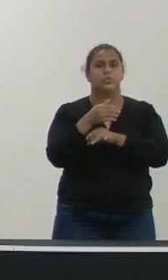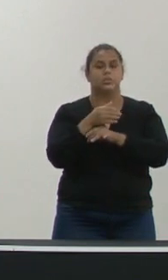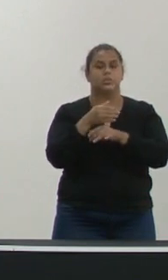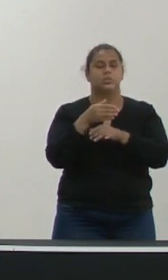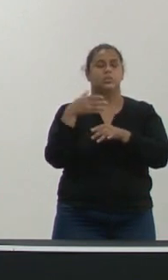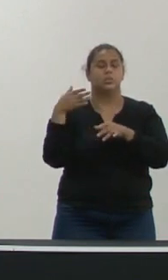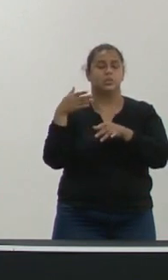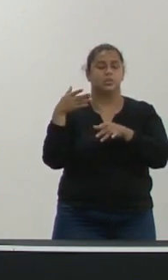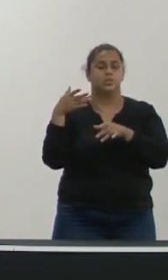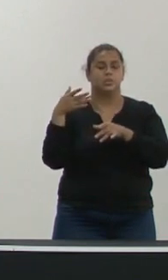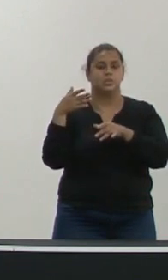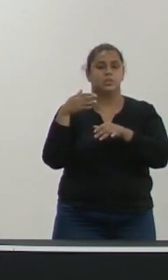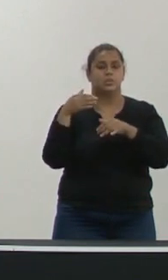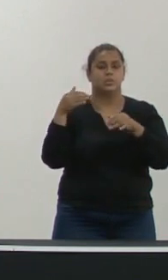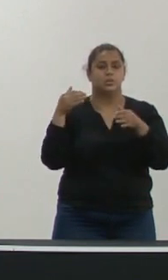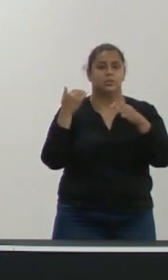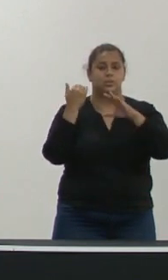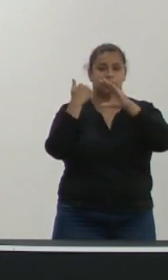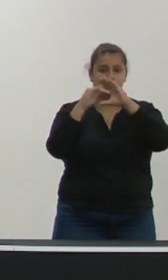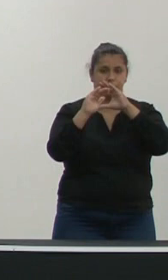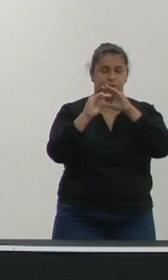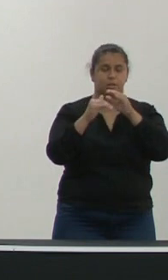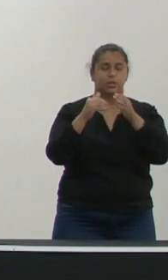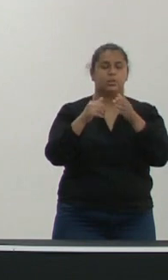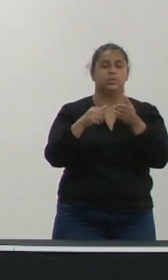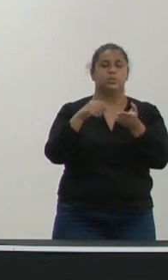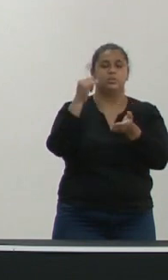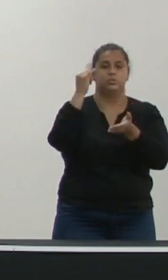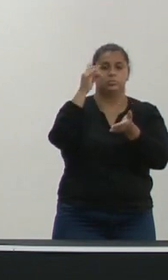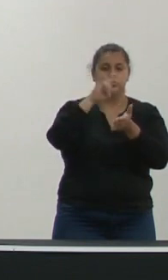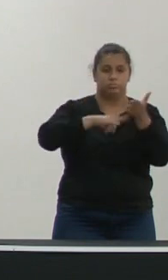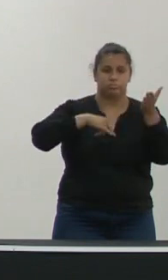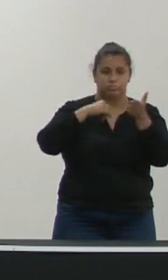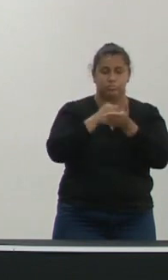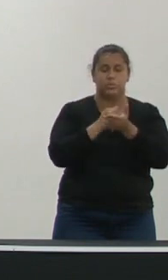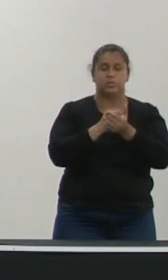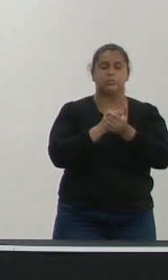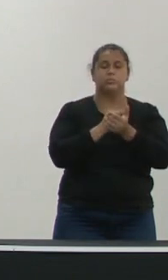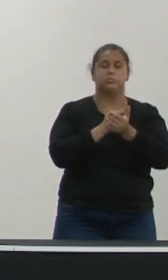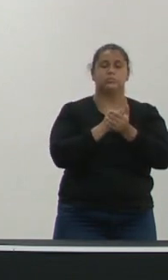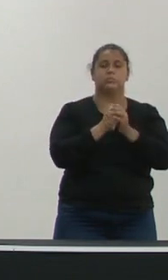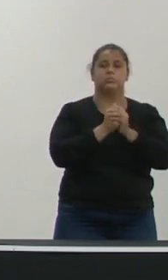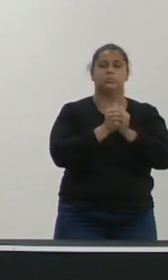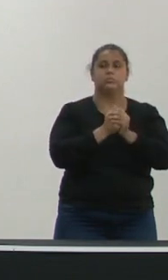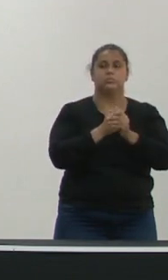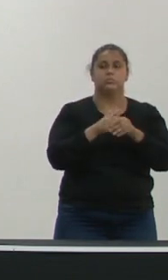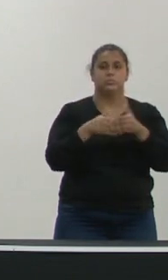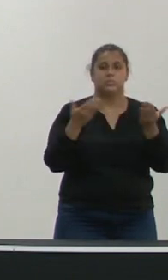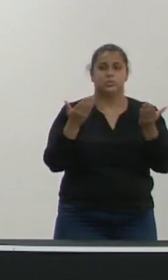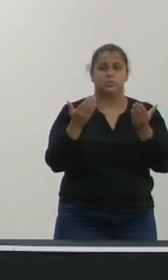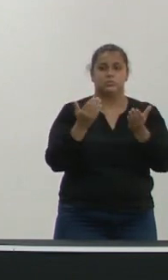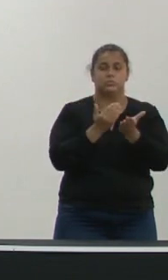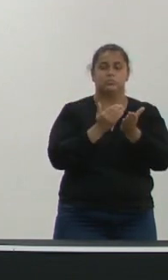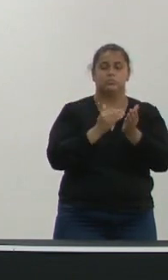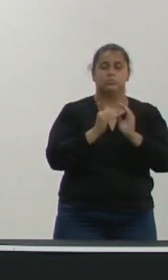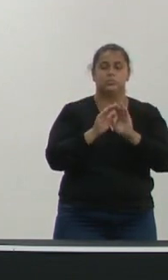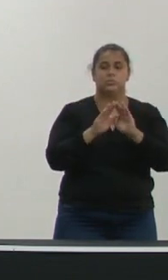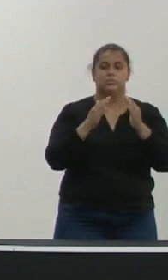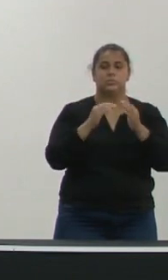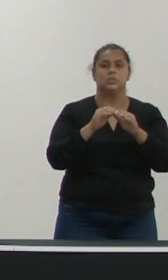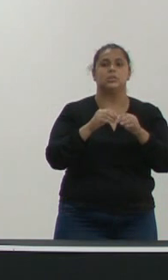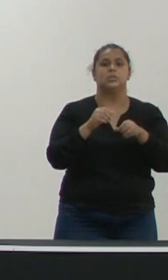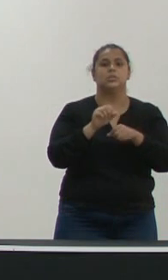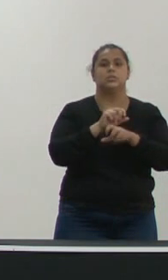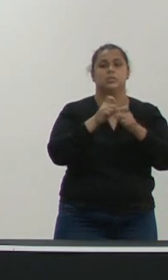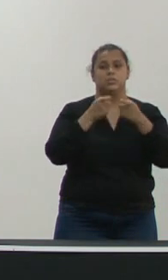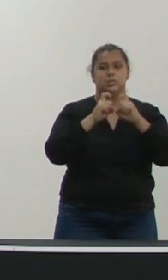documento para poder oficializar a não vinda, mas nós vamos abrir a sessão, né,